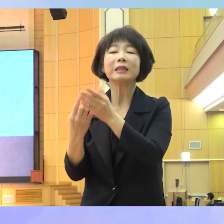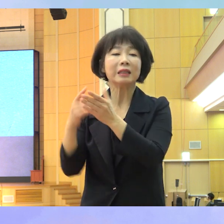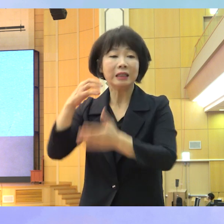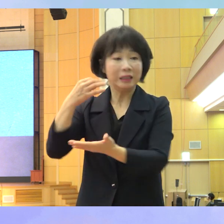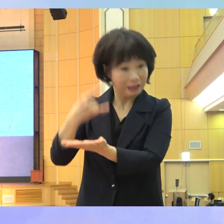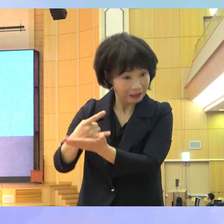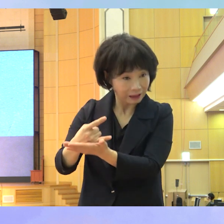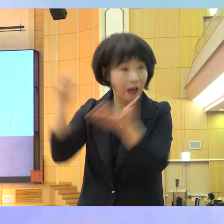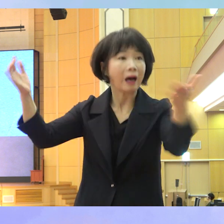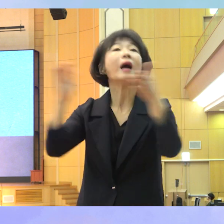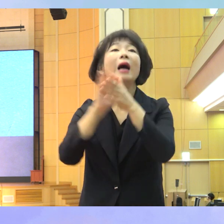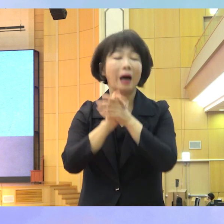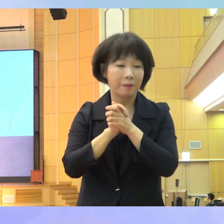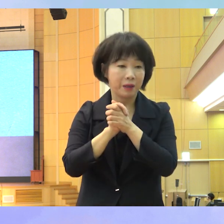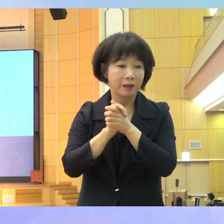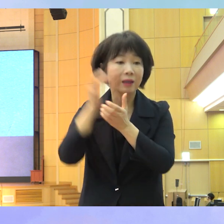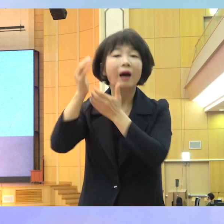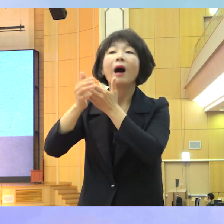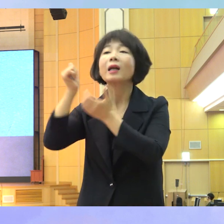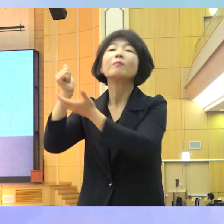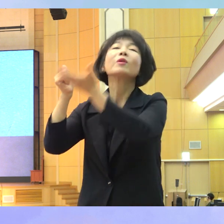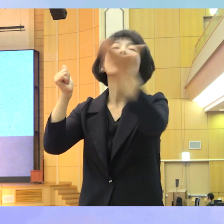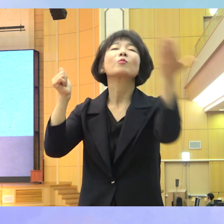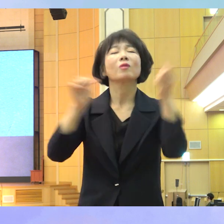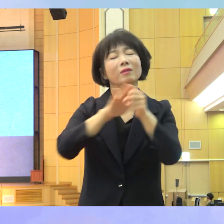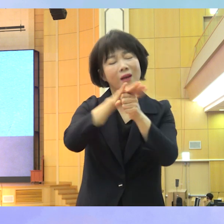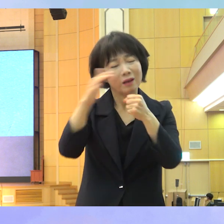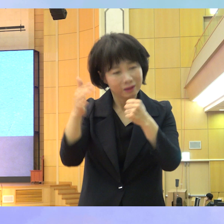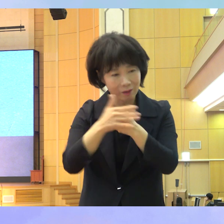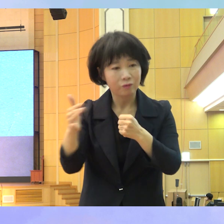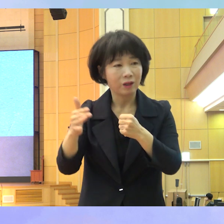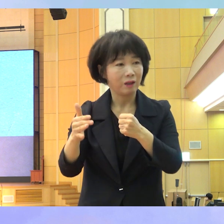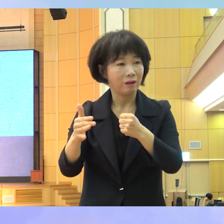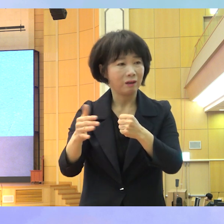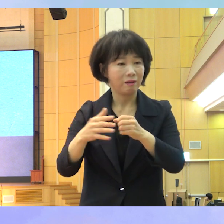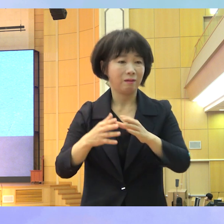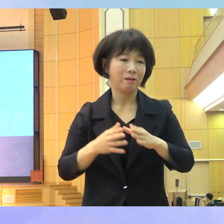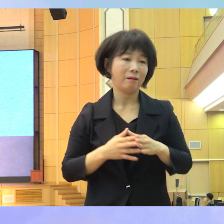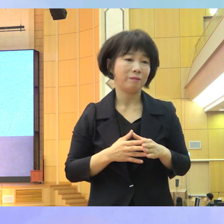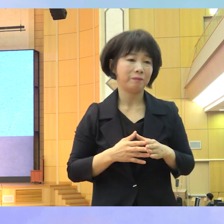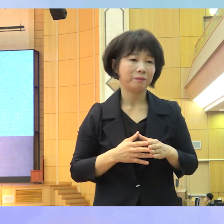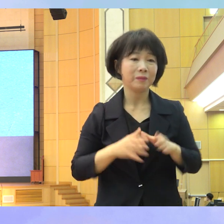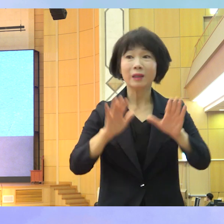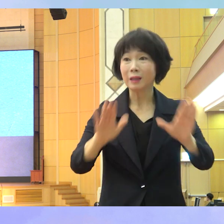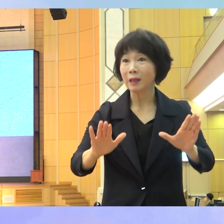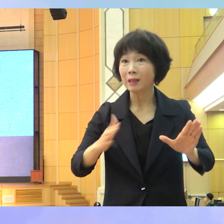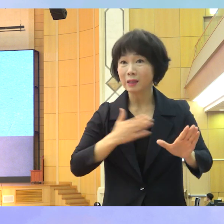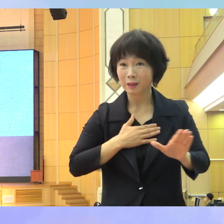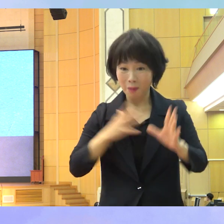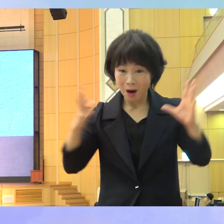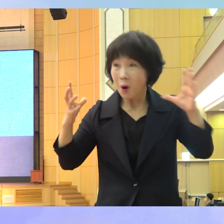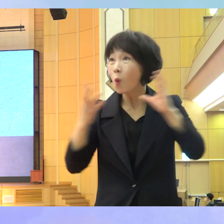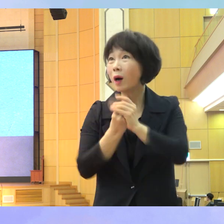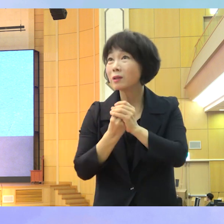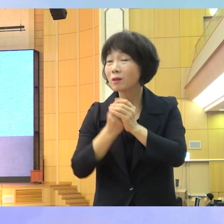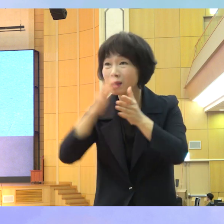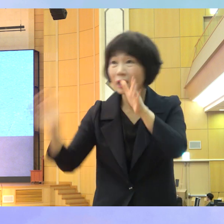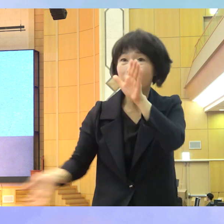하나님께서 사랑하셔서 우리에게 의로 칭해 주셨고, 그래서 이 과정을 통해서 내가 온전히 이루었다 함도